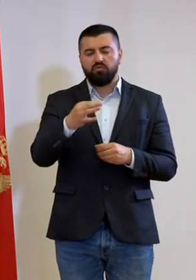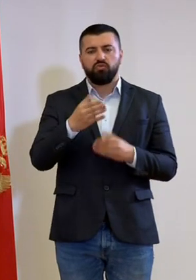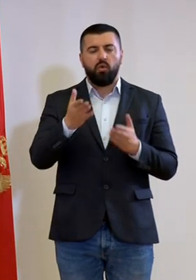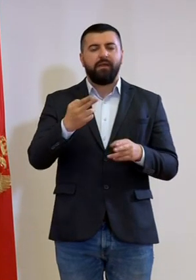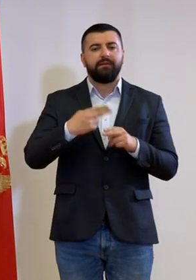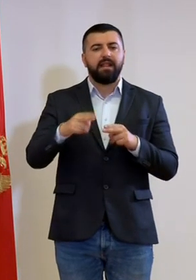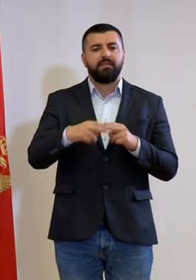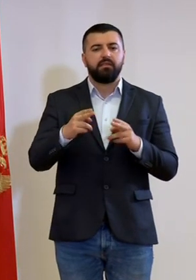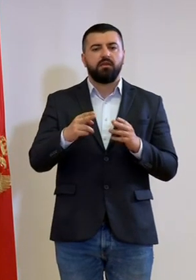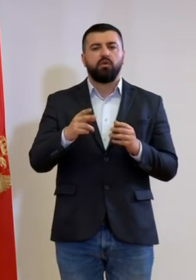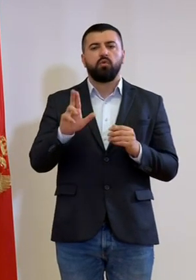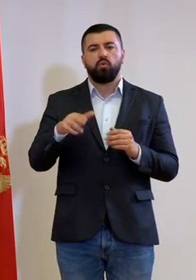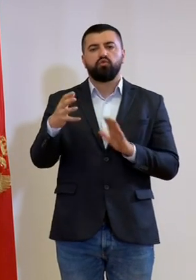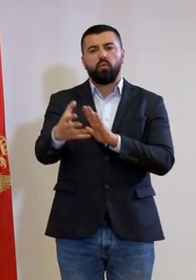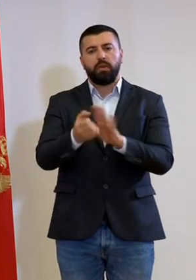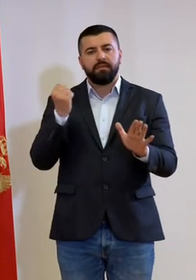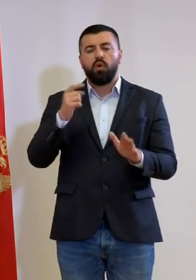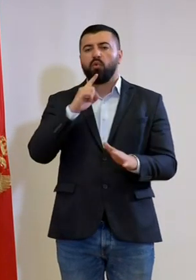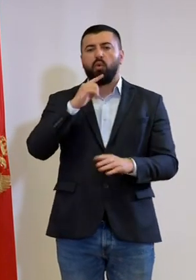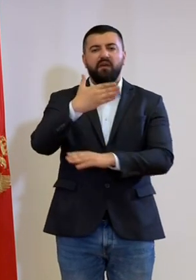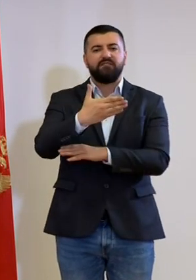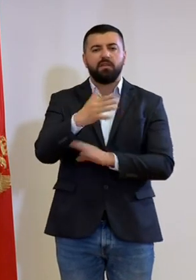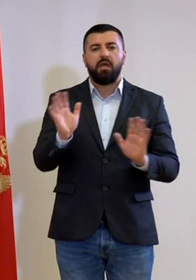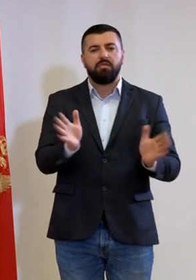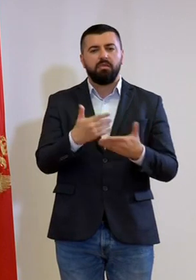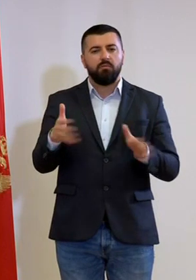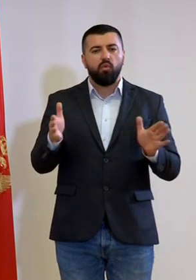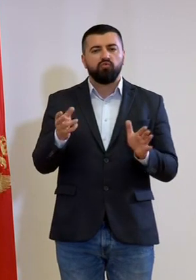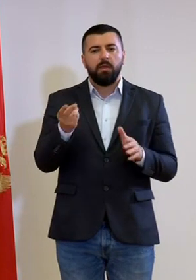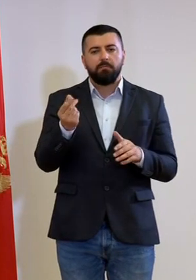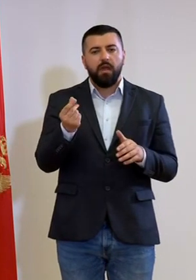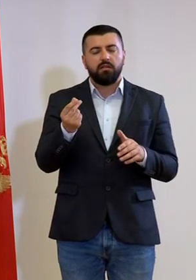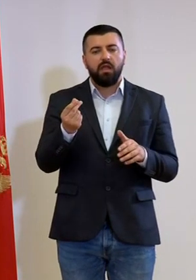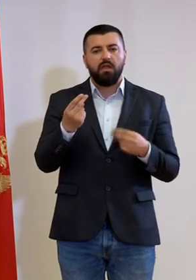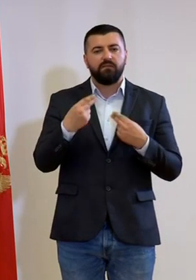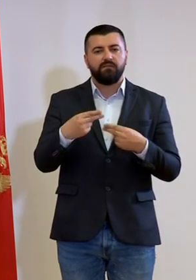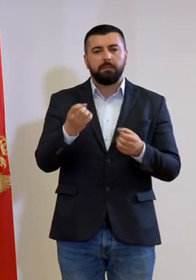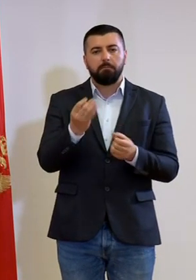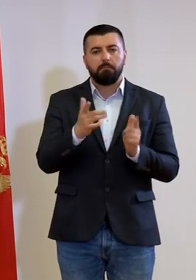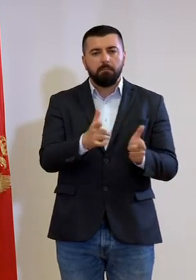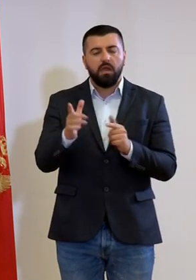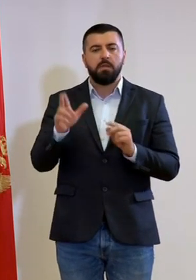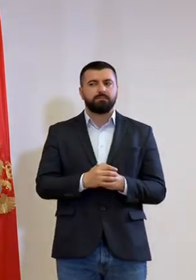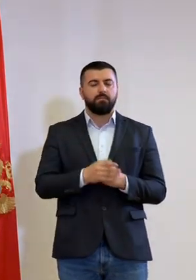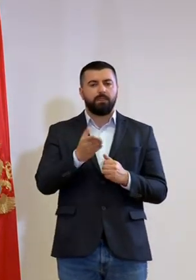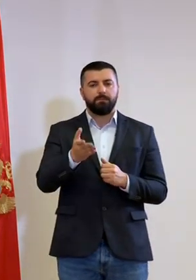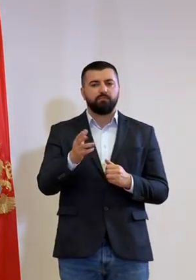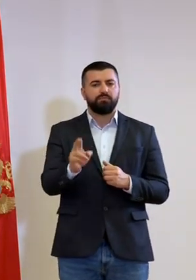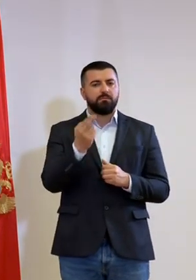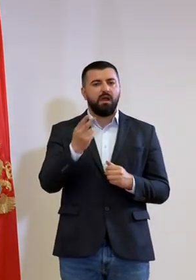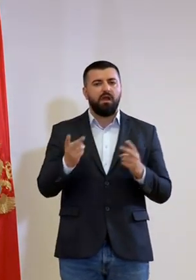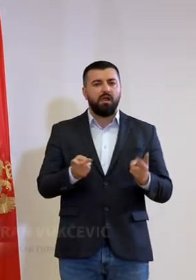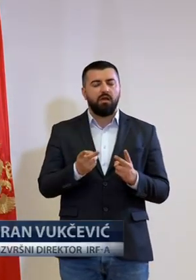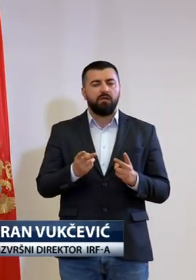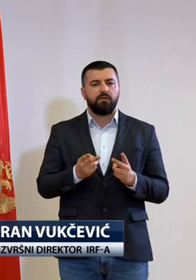to su krediti za likvidnost koji između ostalog služe i za isplatu plata prema zaposlenima. Imaju